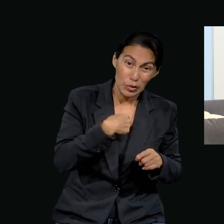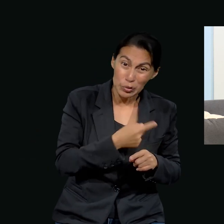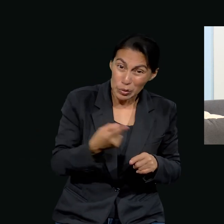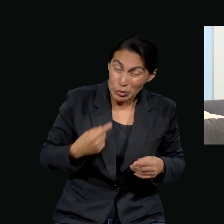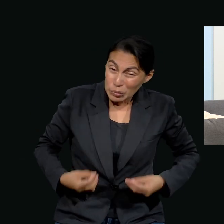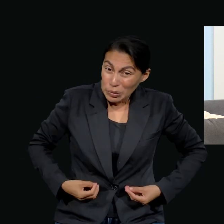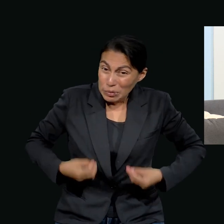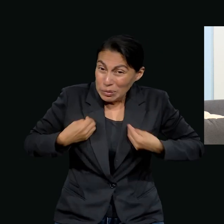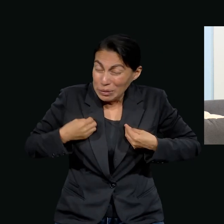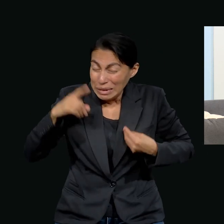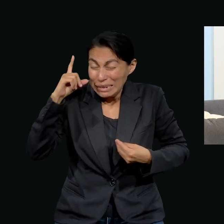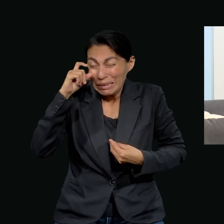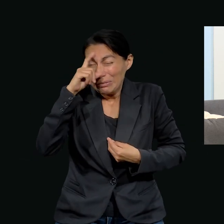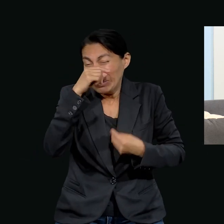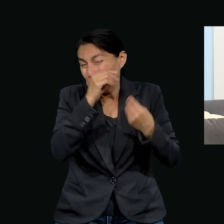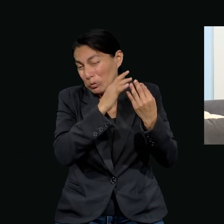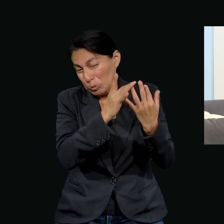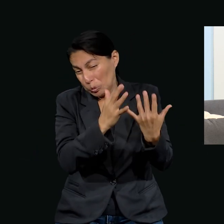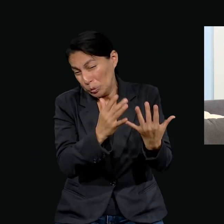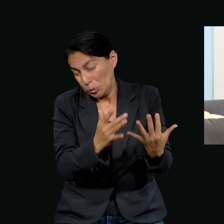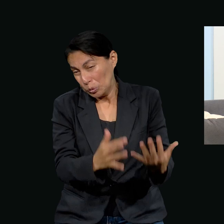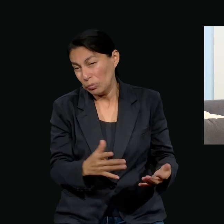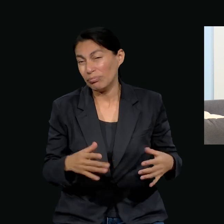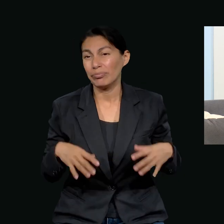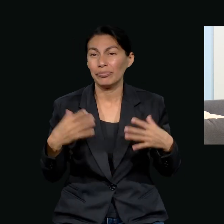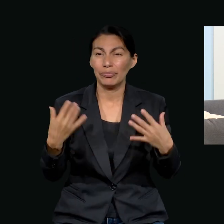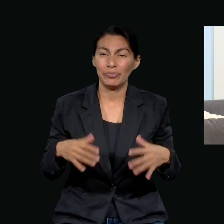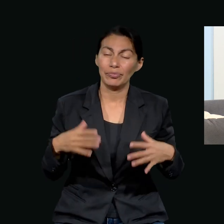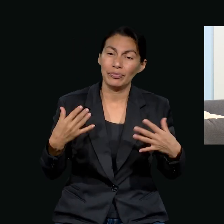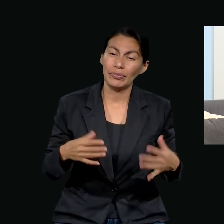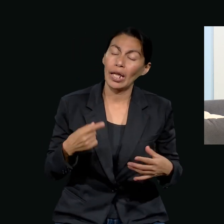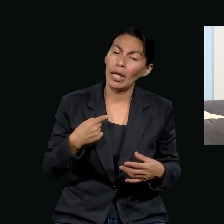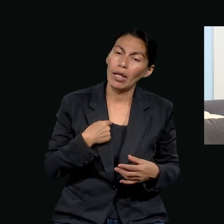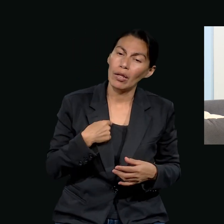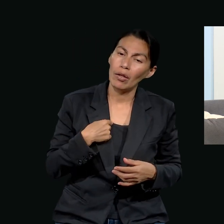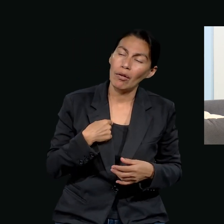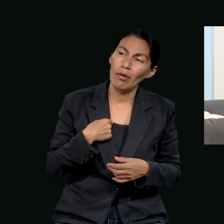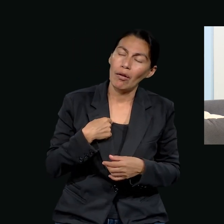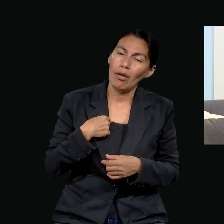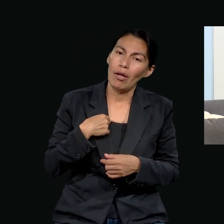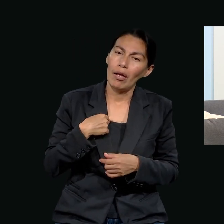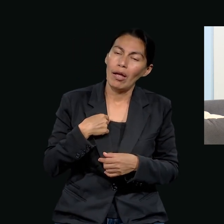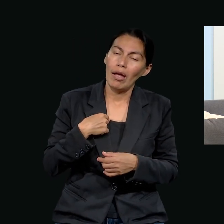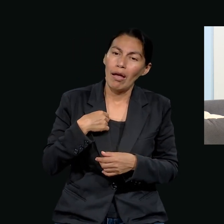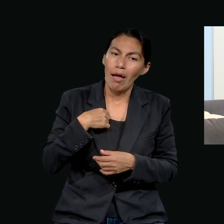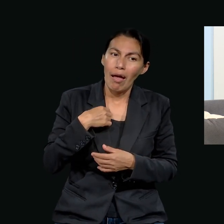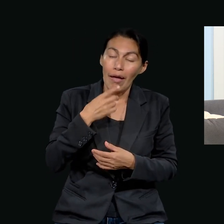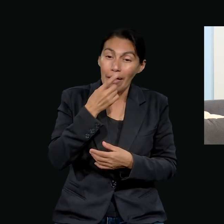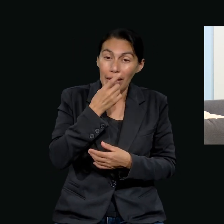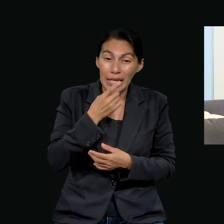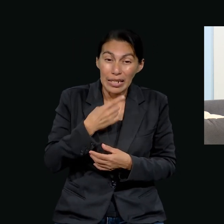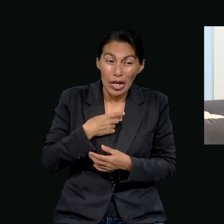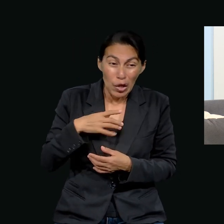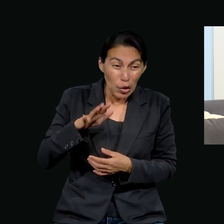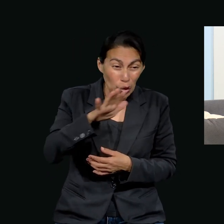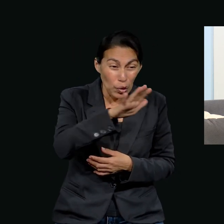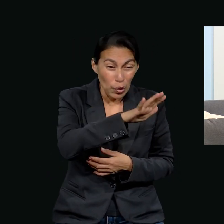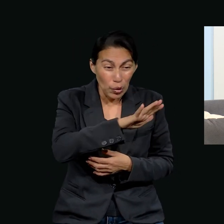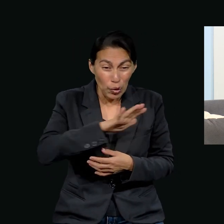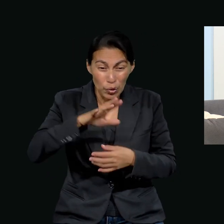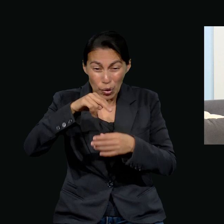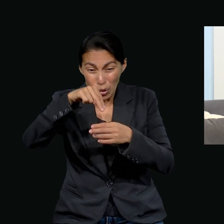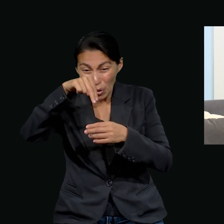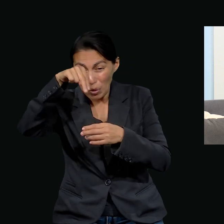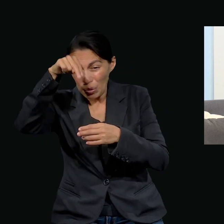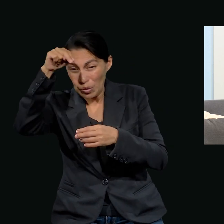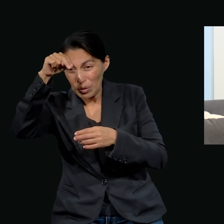la zona donde vivíamos nosotros. Y me entero, pues que, bueno, arrasada toda la costa norte, desde